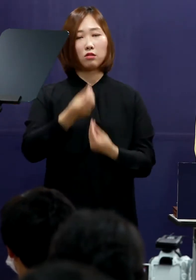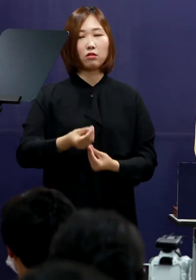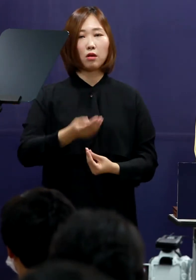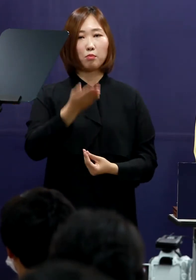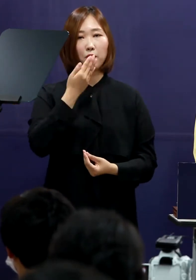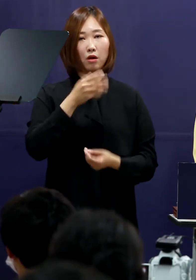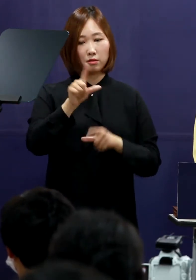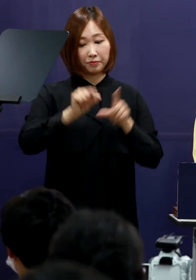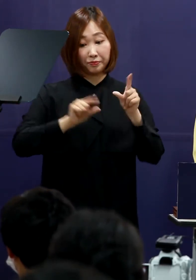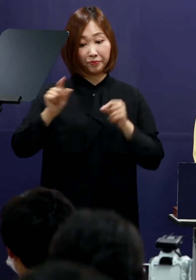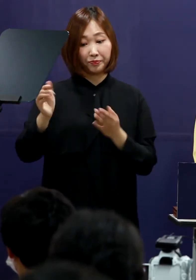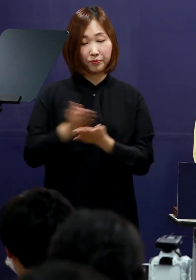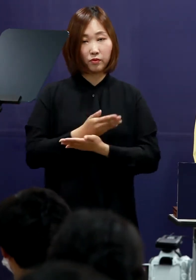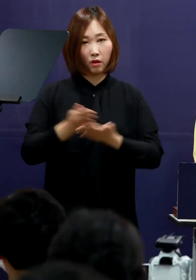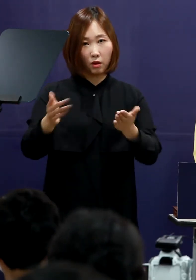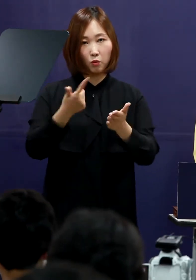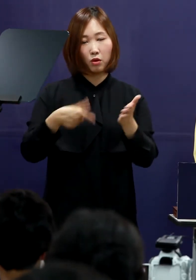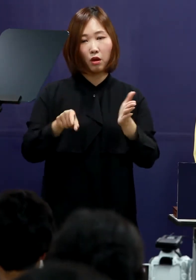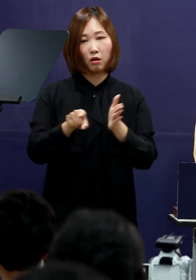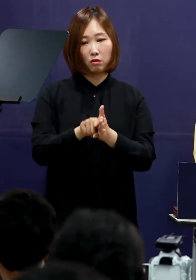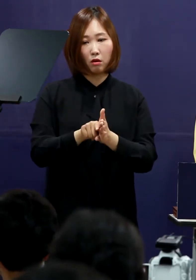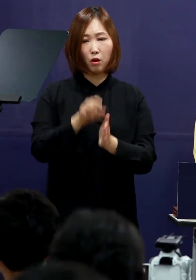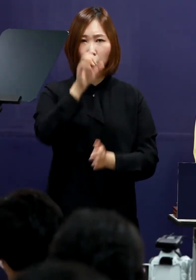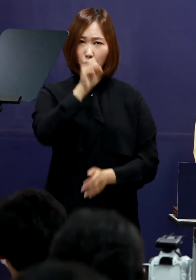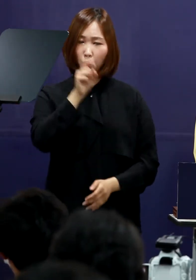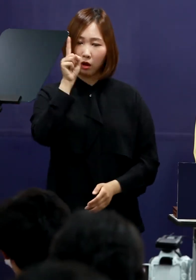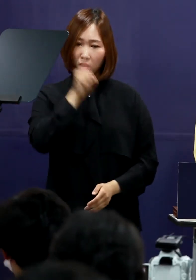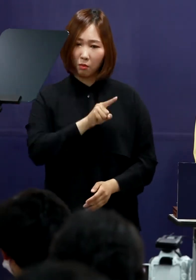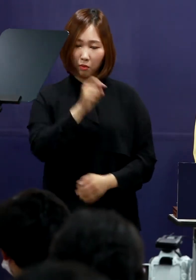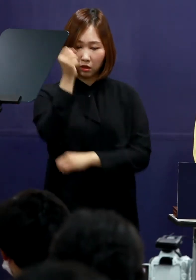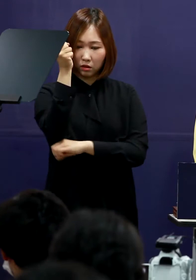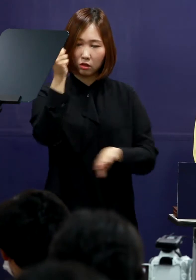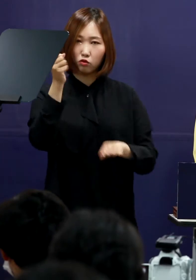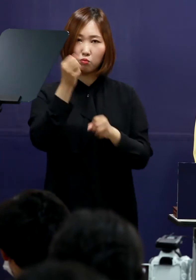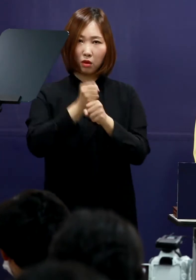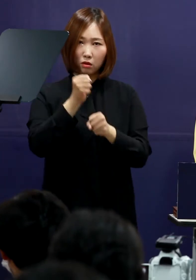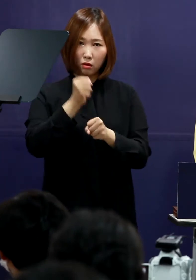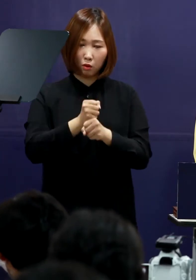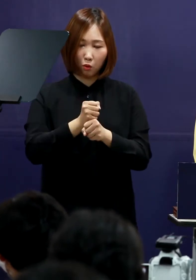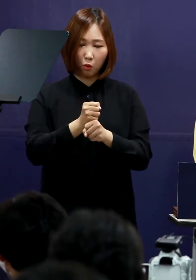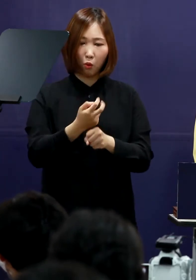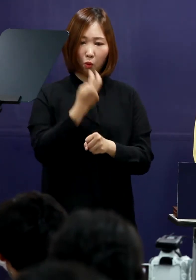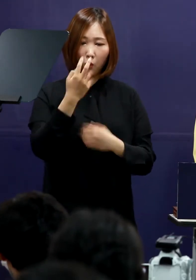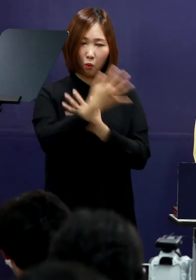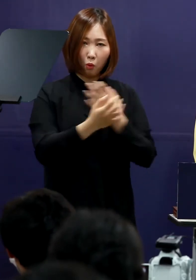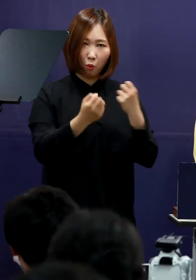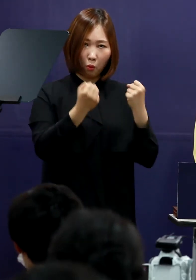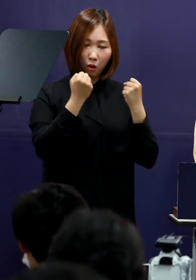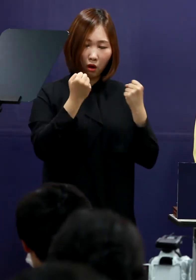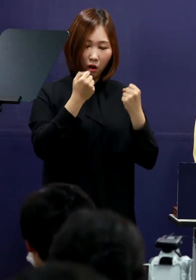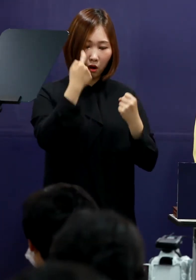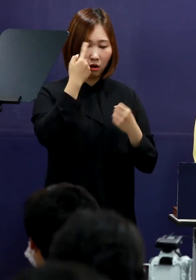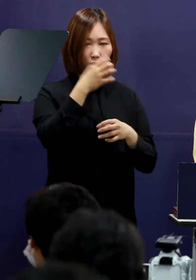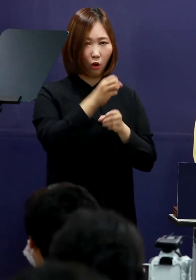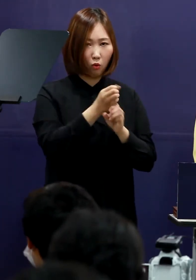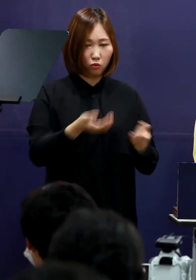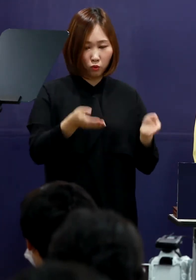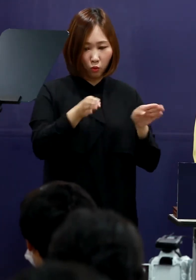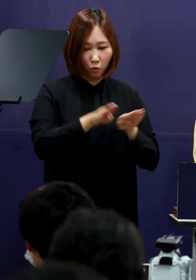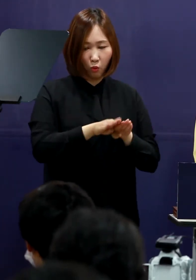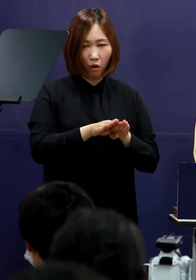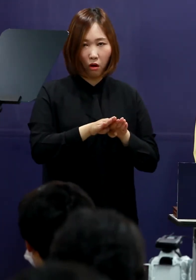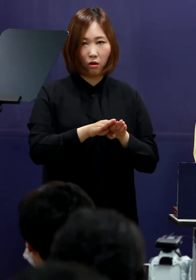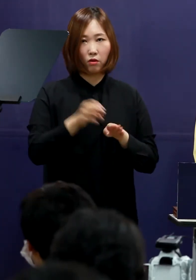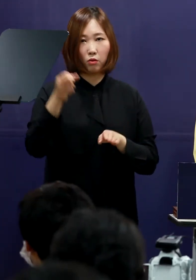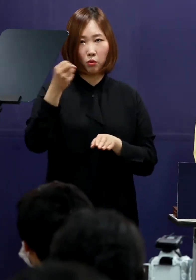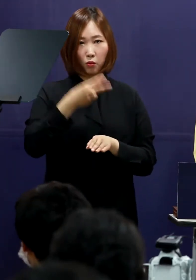공급하기 위해서 식재료 품질 기준을 마련하고 보건환경연구원, 농산물 품질관리원, 축산물 품질관리원